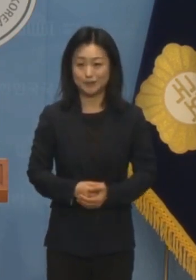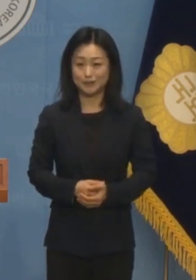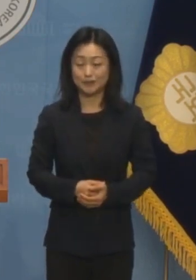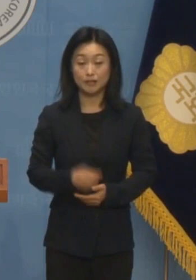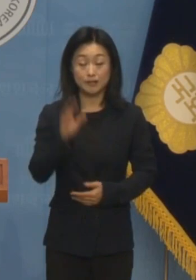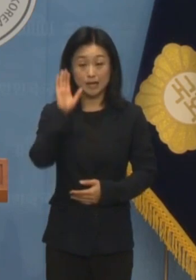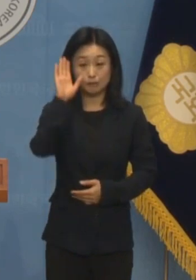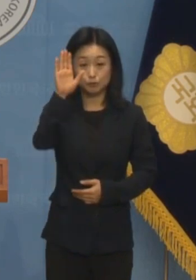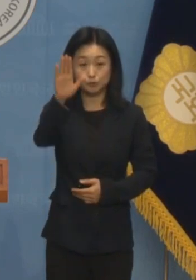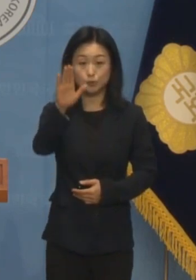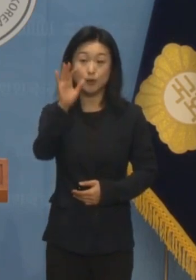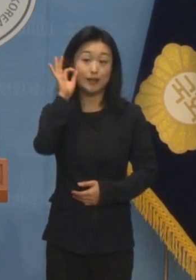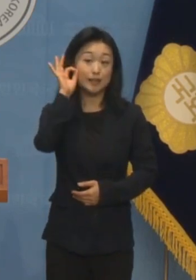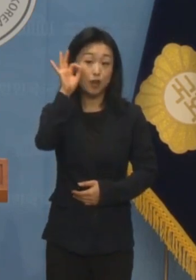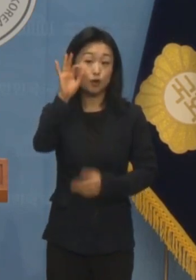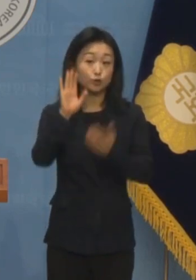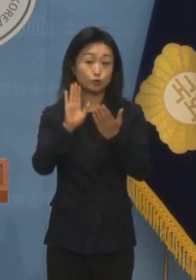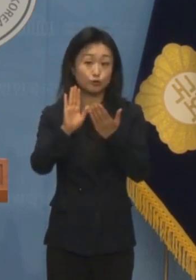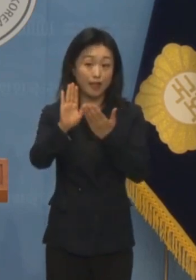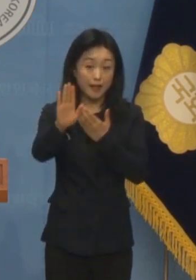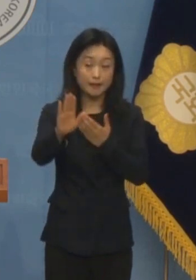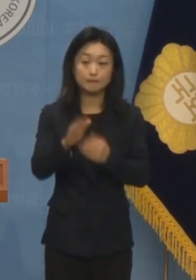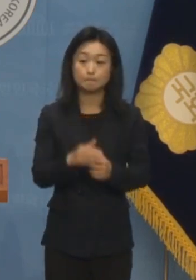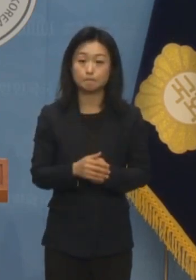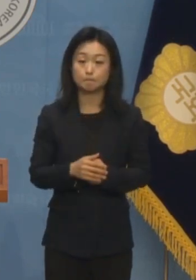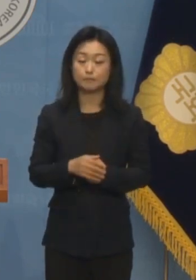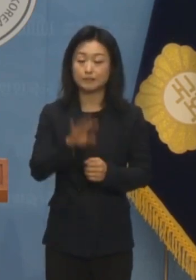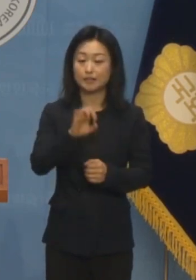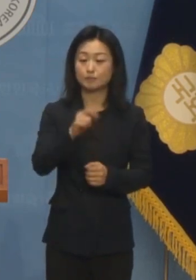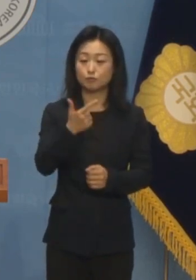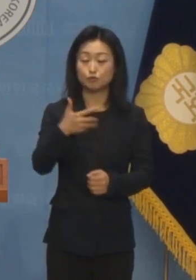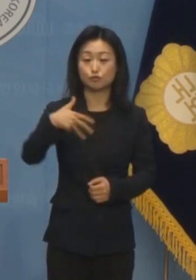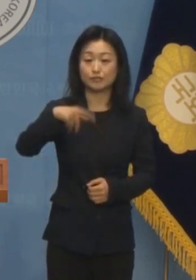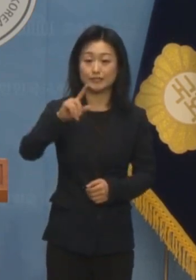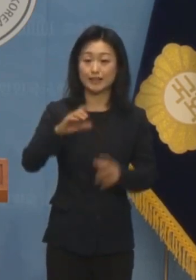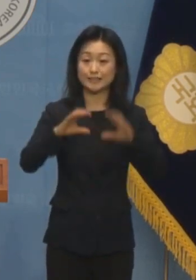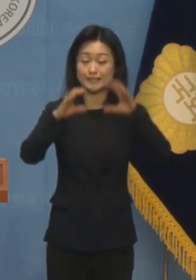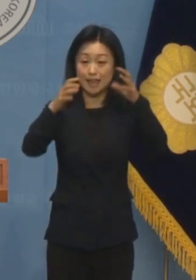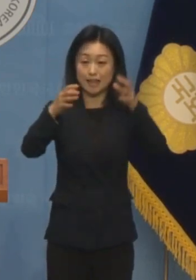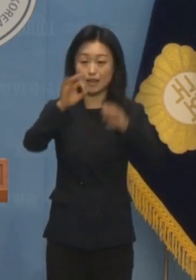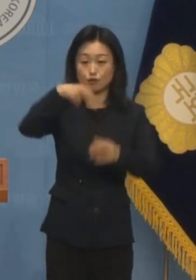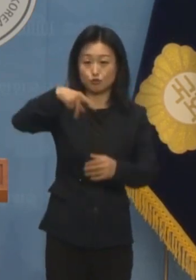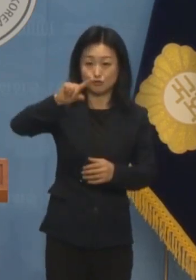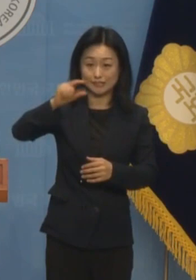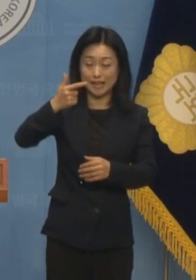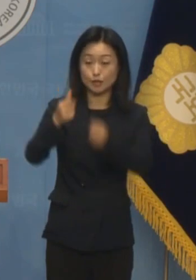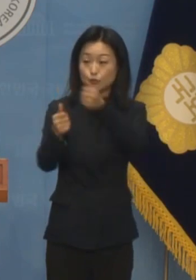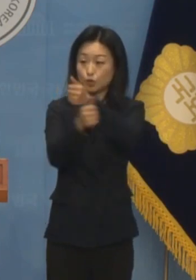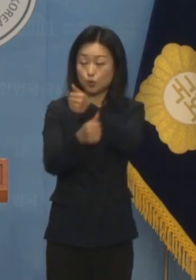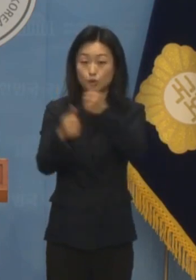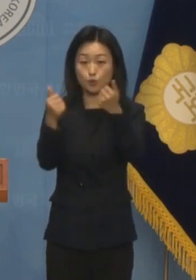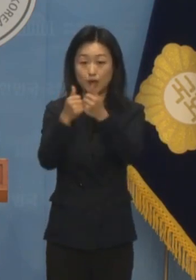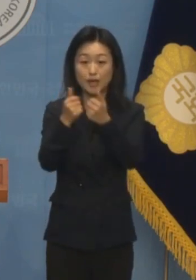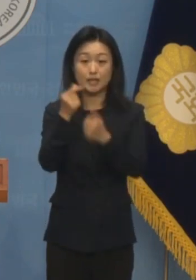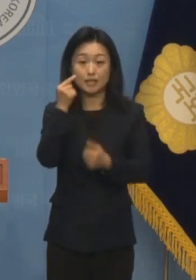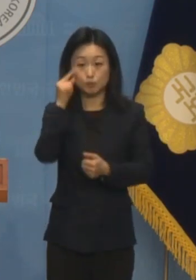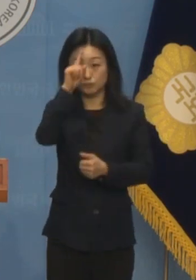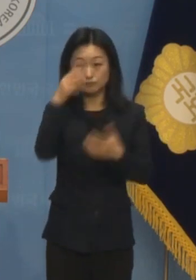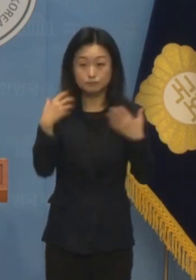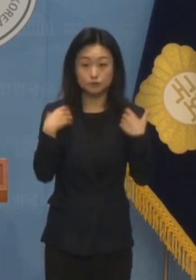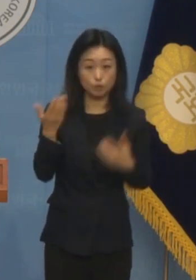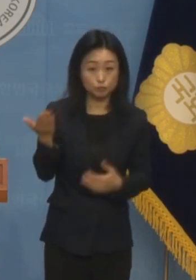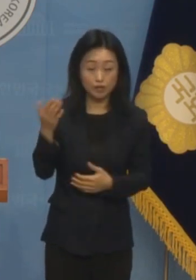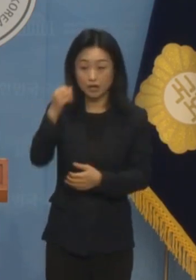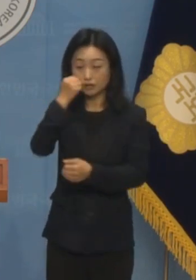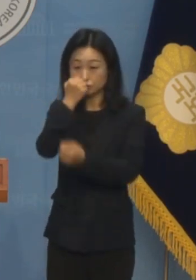앞으로 열흘 뒤에 있을 어 제 46차 세계유산 위원회에서 일본 정부가 지금